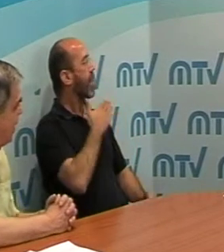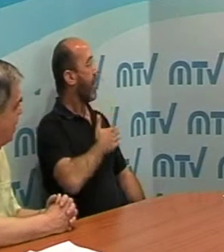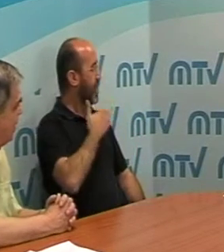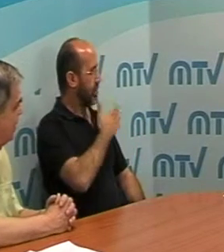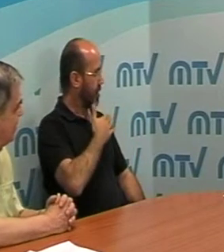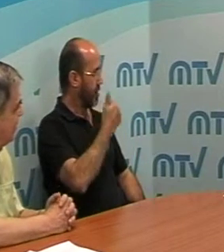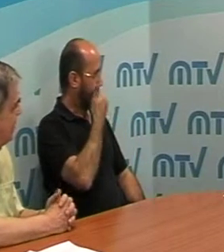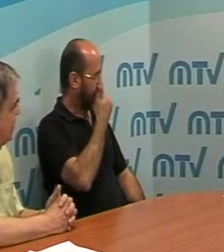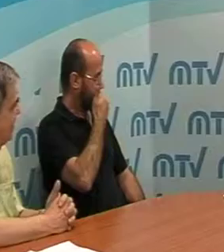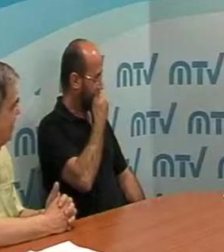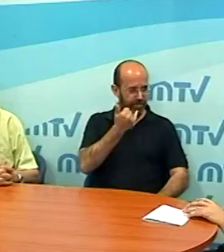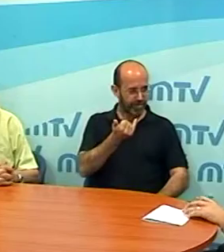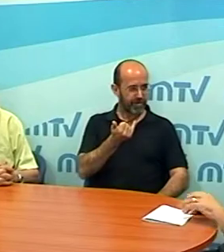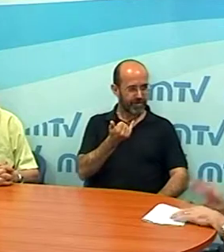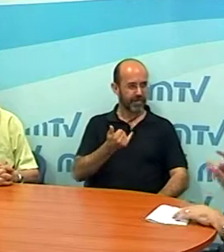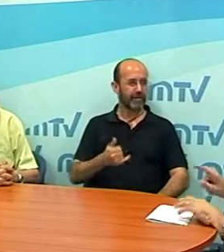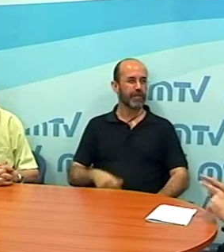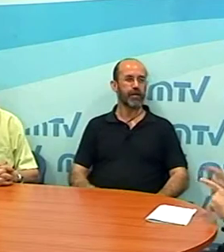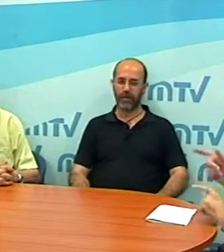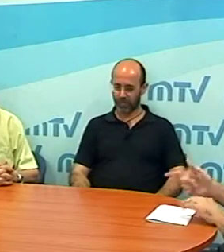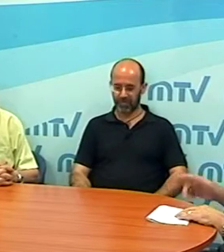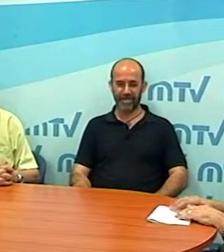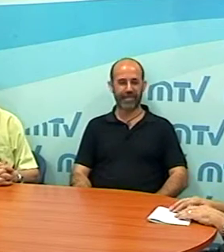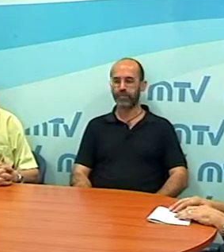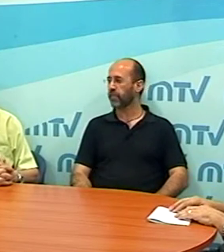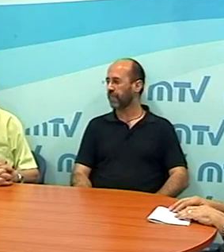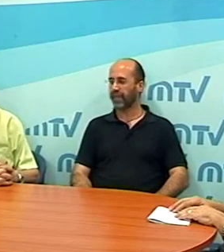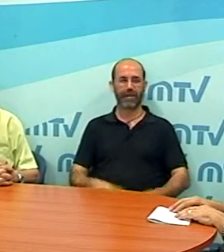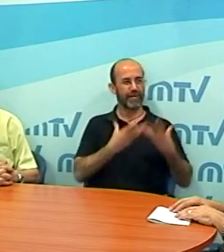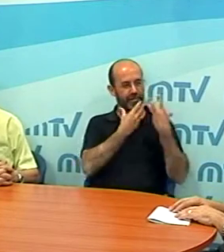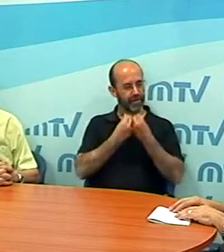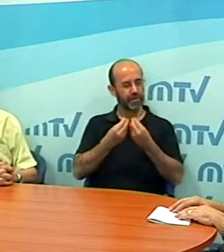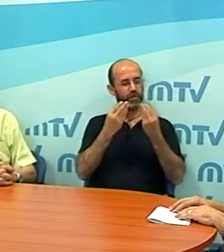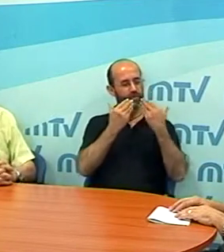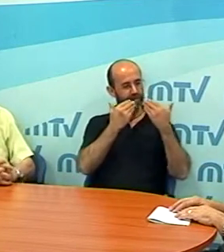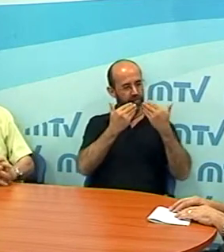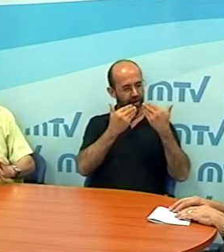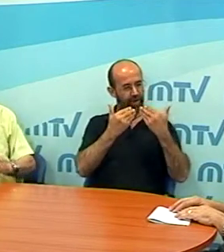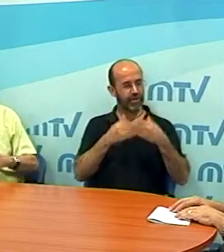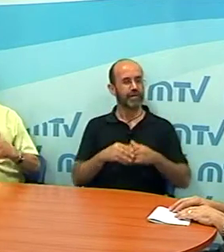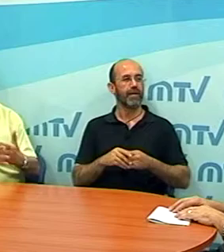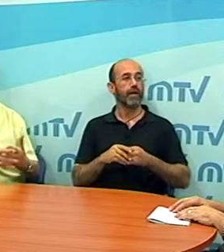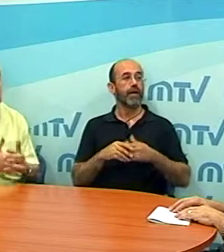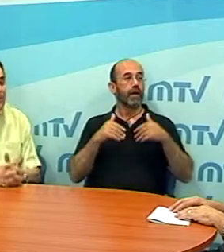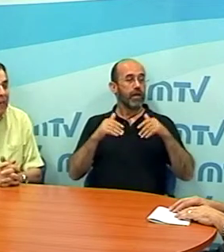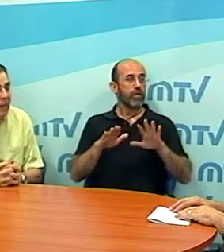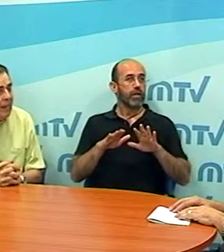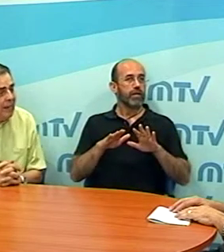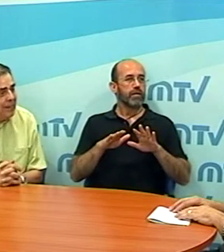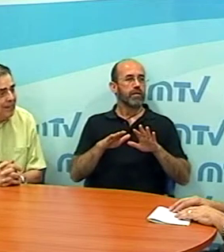Encantado, Ángel, de tenerlo igualmente con nosotros. Muchísimas gracias.